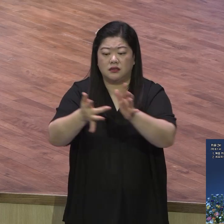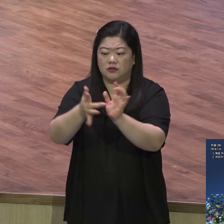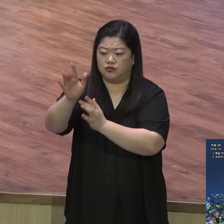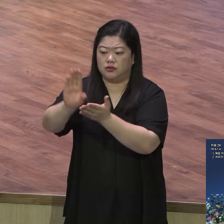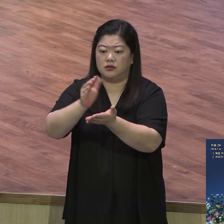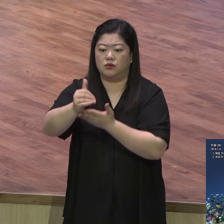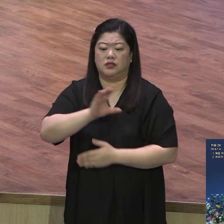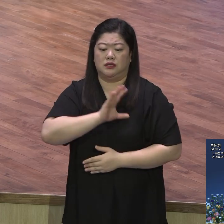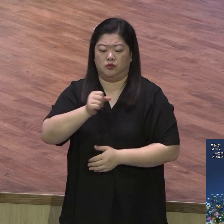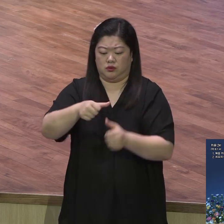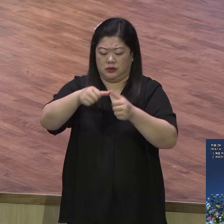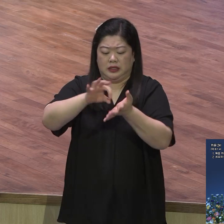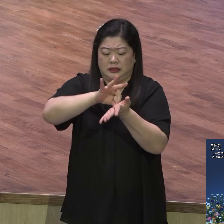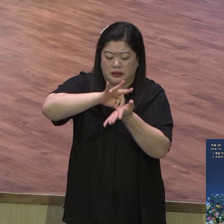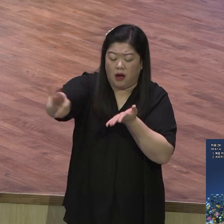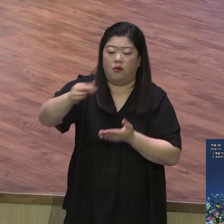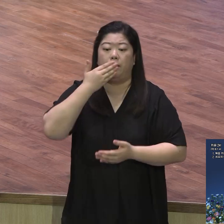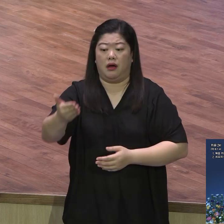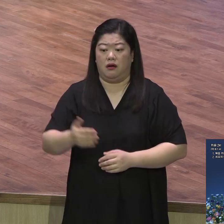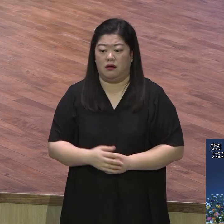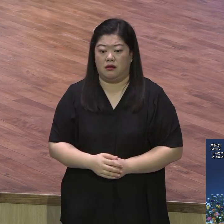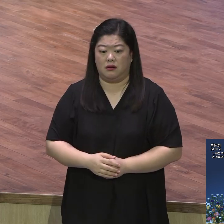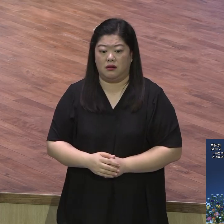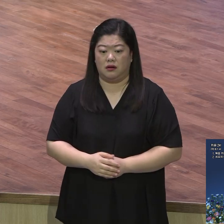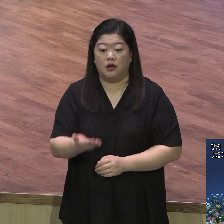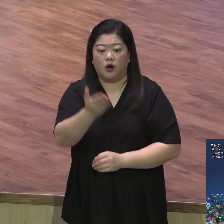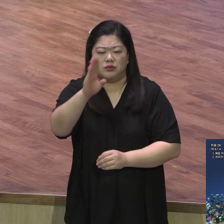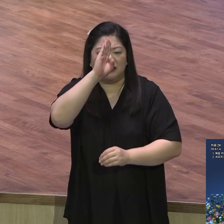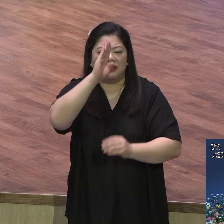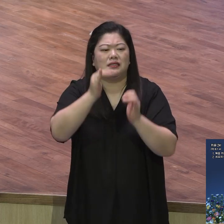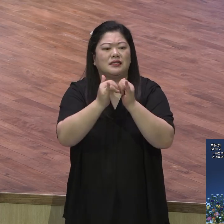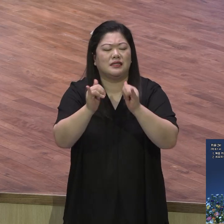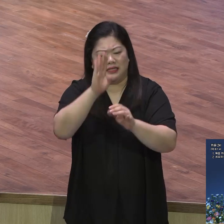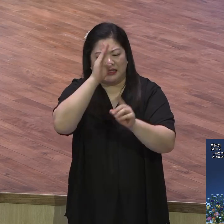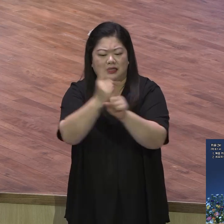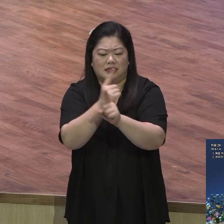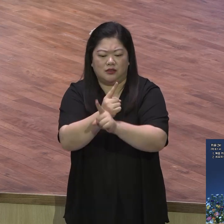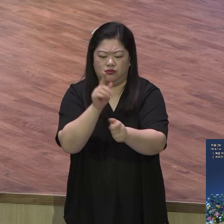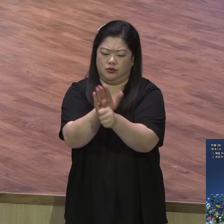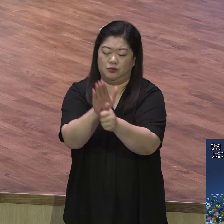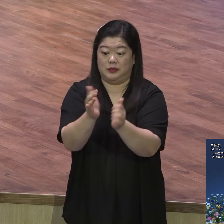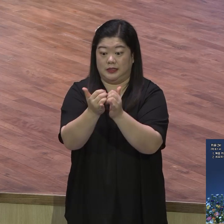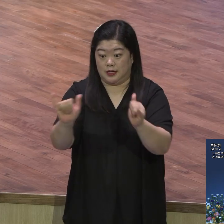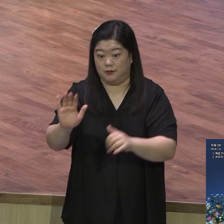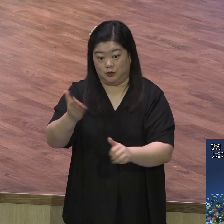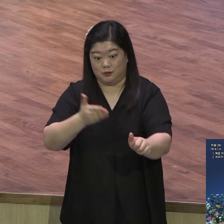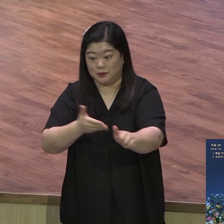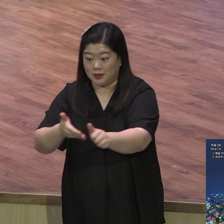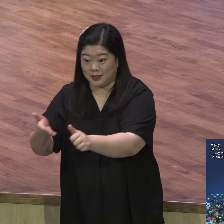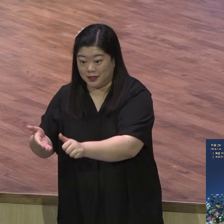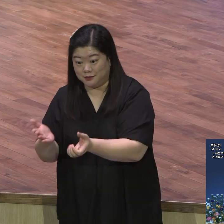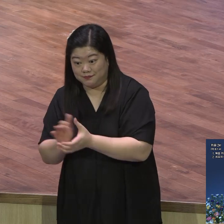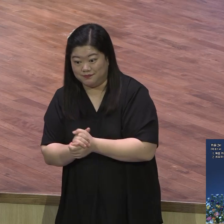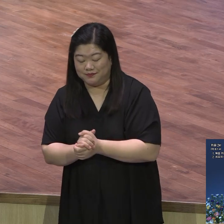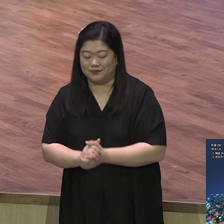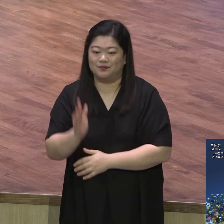이름으로 해방시켜주는 영격 치유자들 다 되시기를 제모로 축복합니다. 결론입니다.